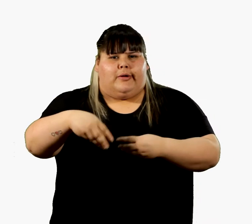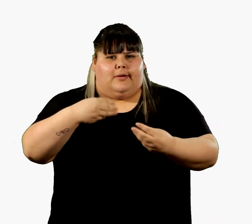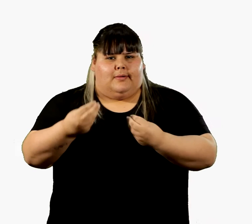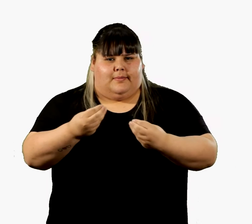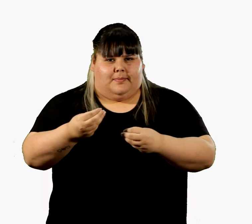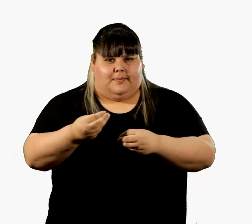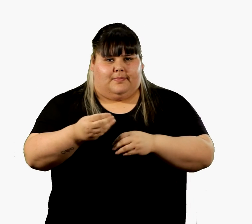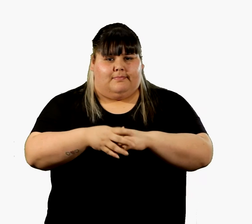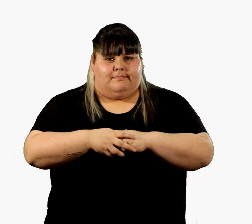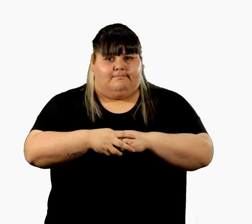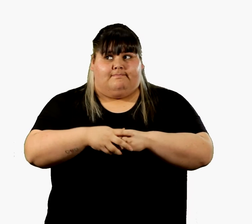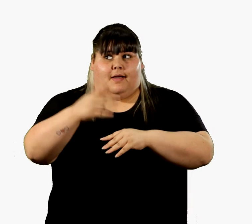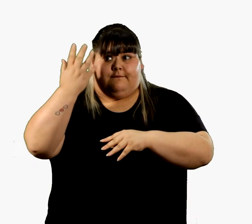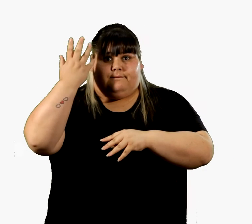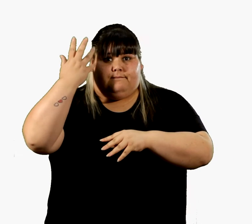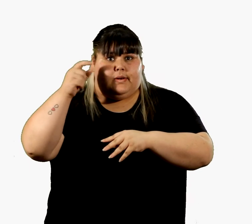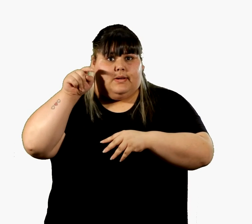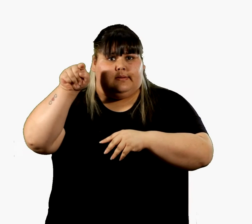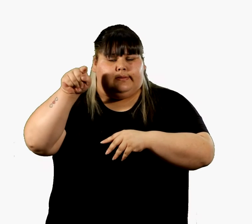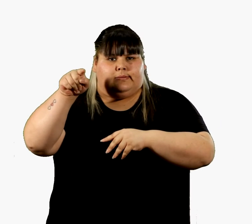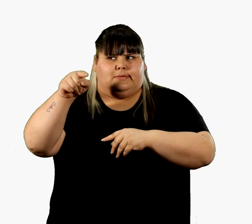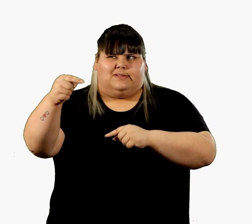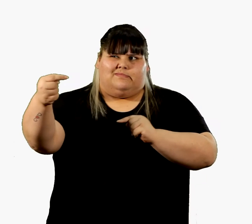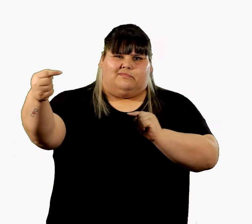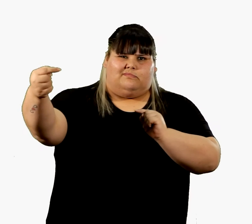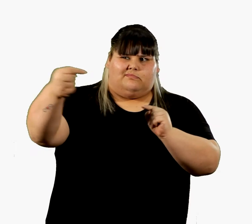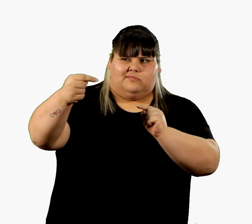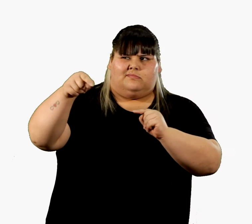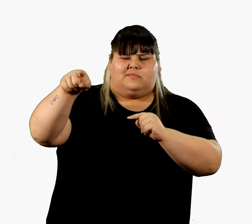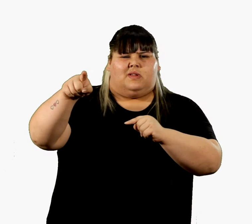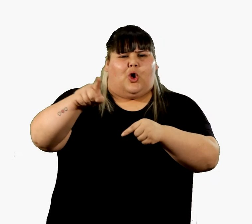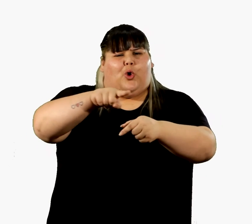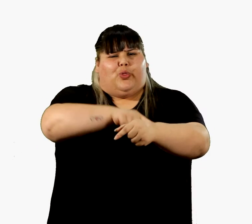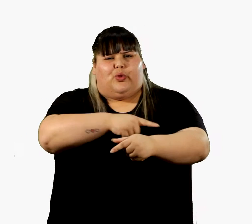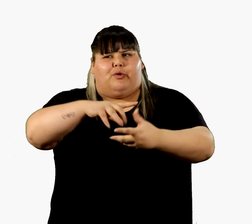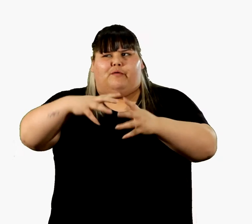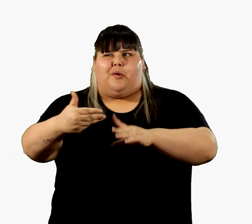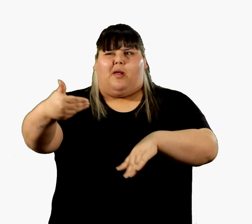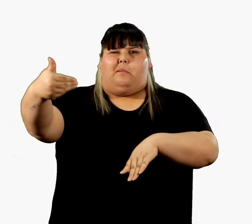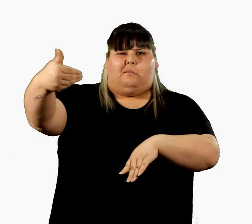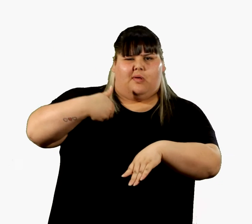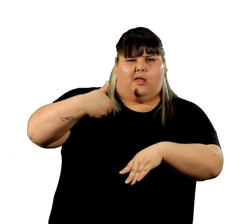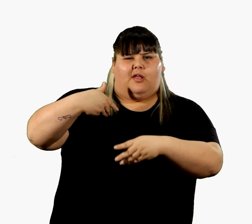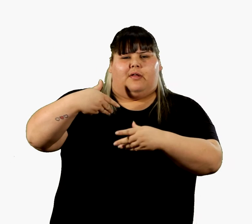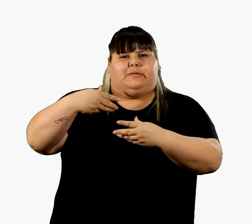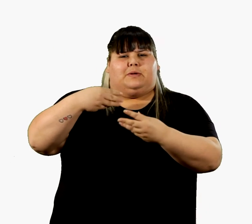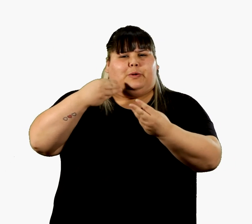hizo frente a un país que estaba acostumbrado a acompañar su reclamo con una